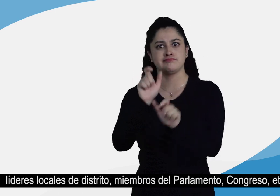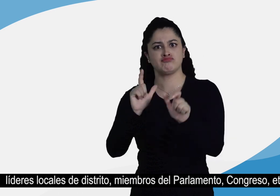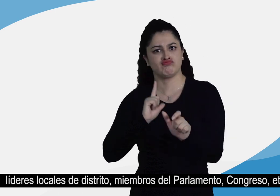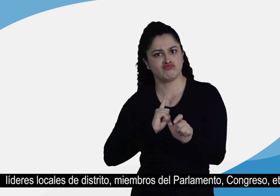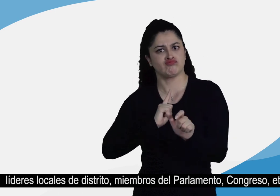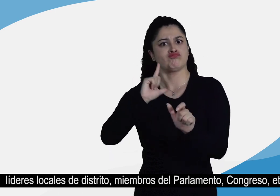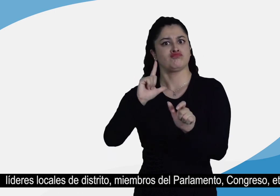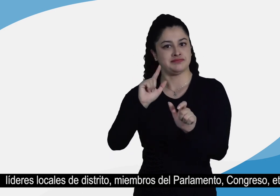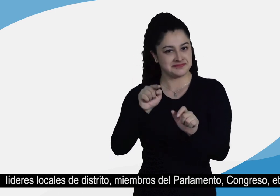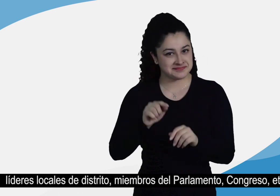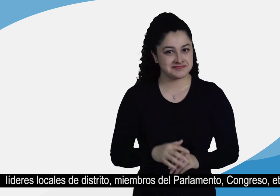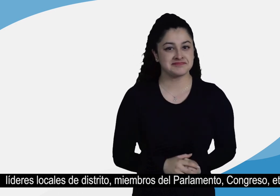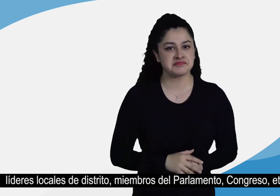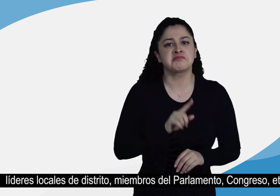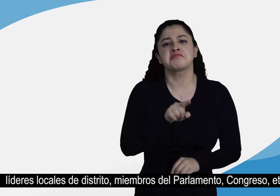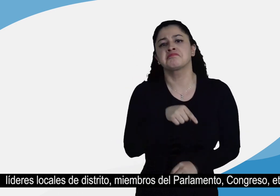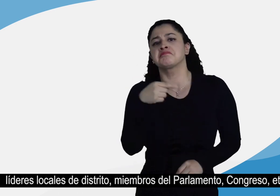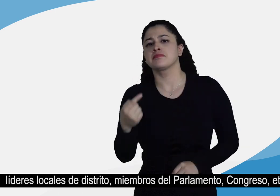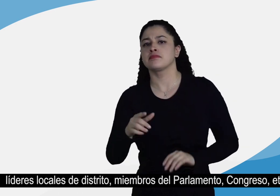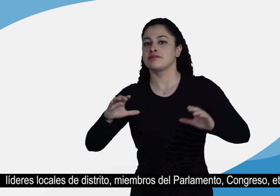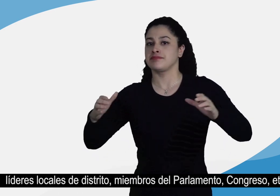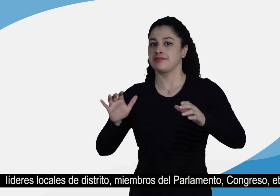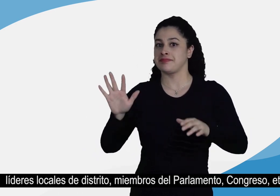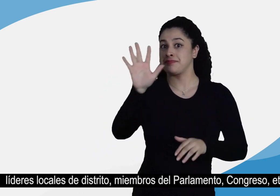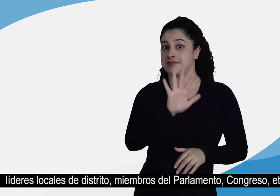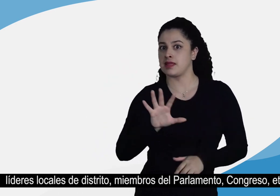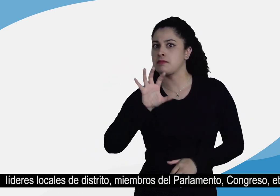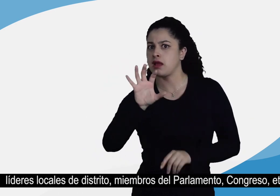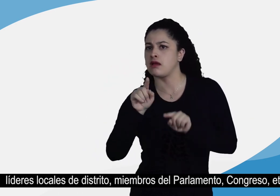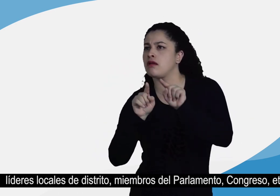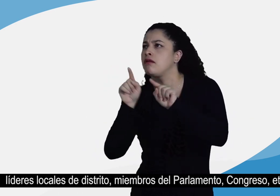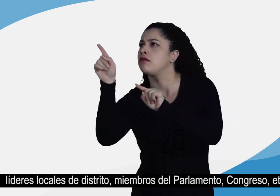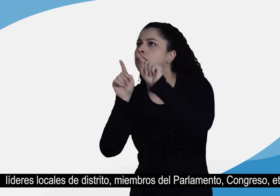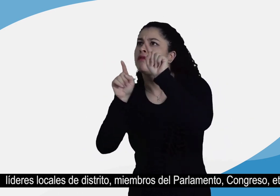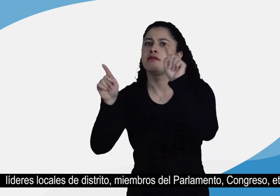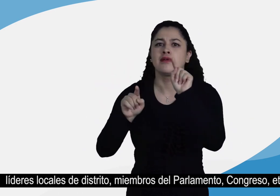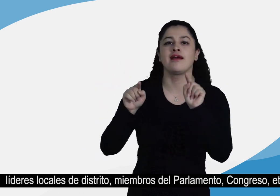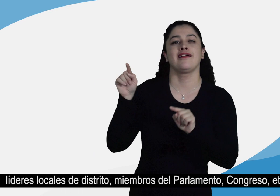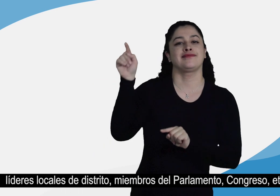De distrito Miembros del parlamento Congreso Etcétera